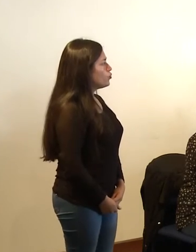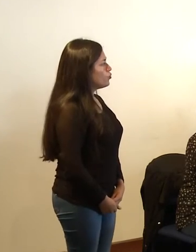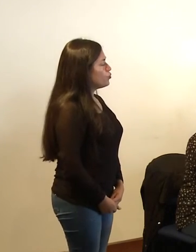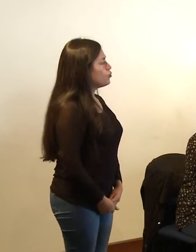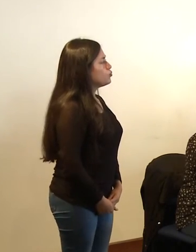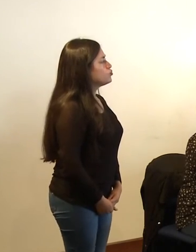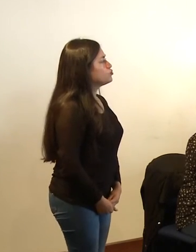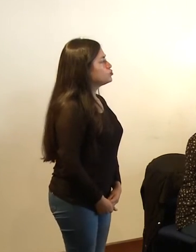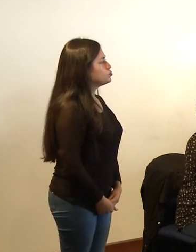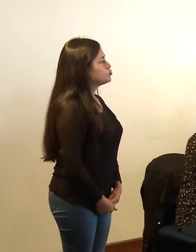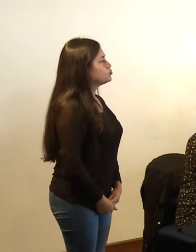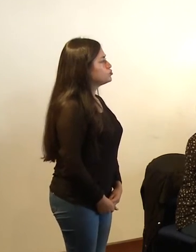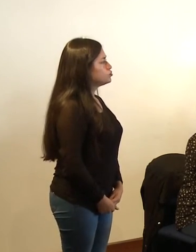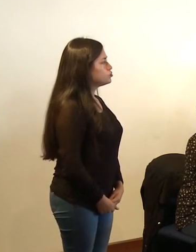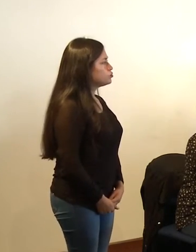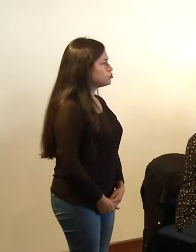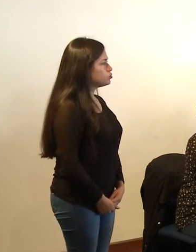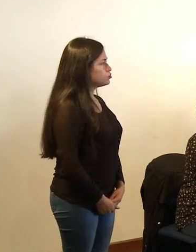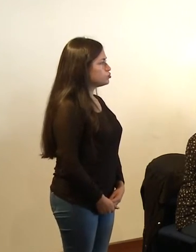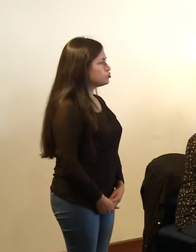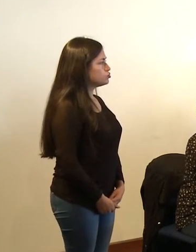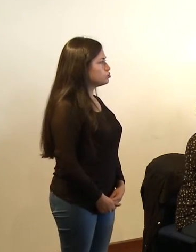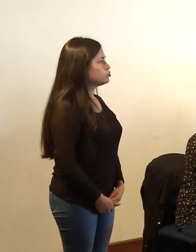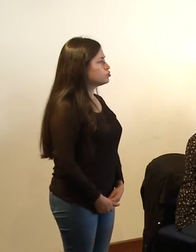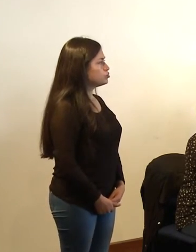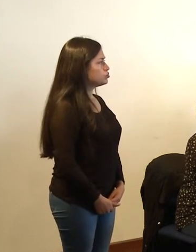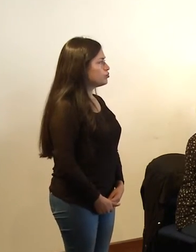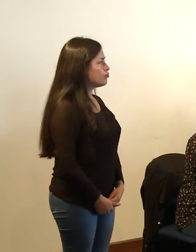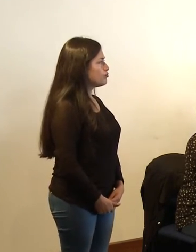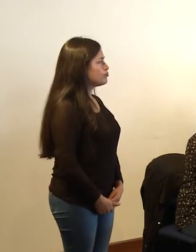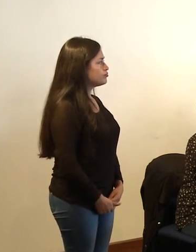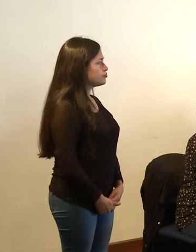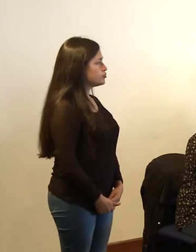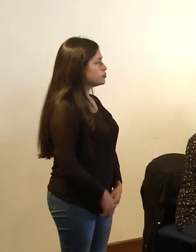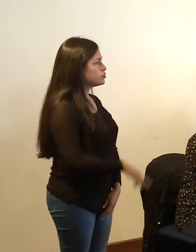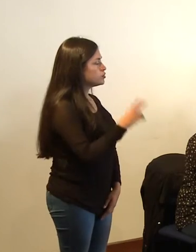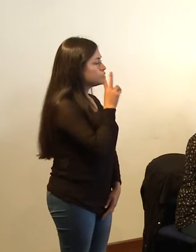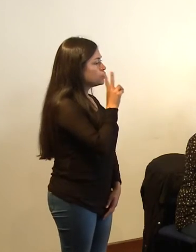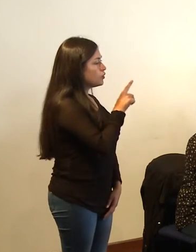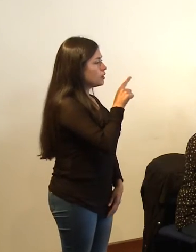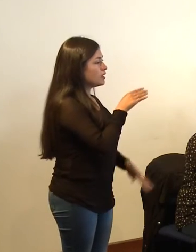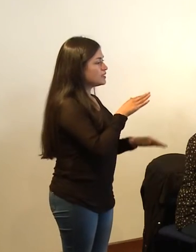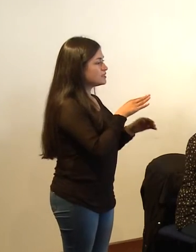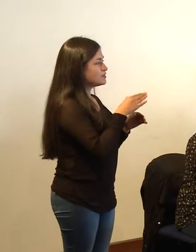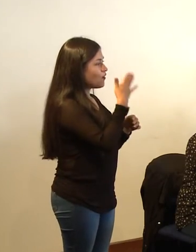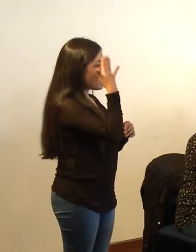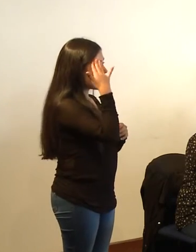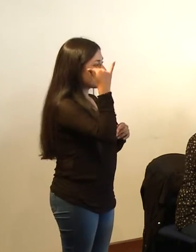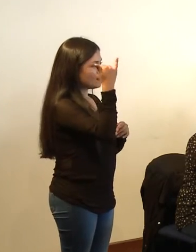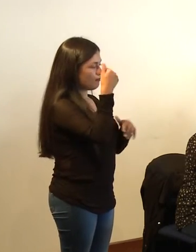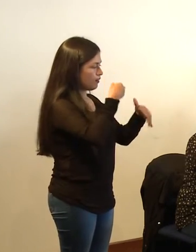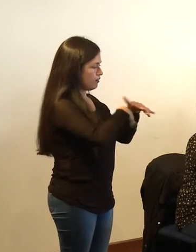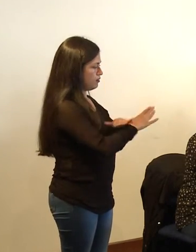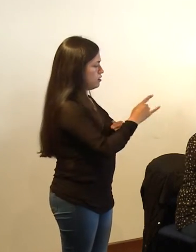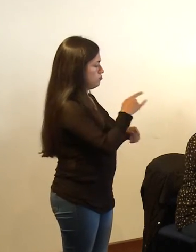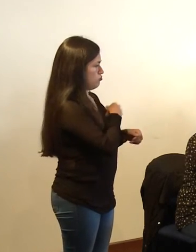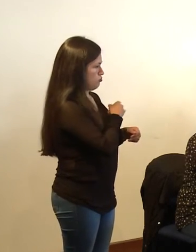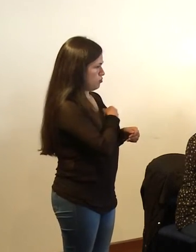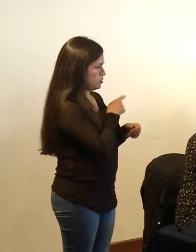de la academia o el lugar en el que estamos es un lugar de la apertura, de